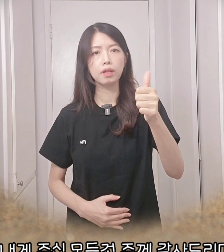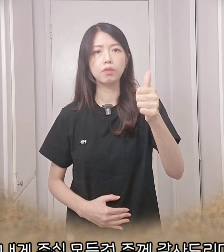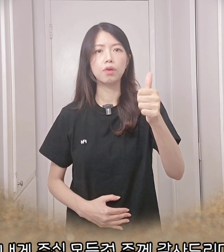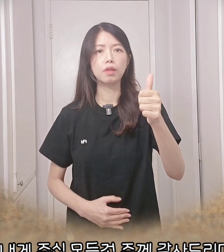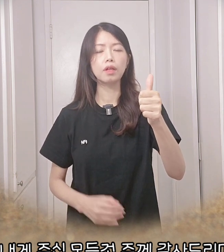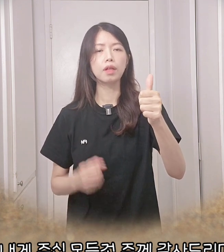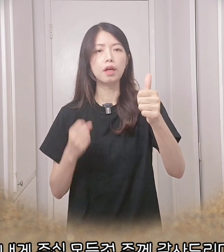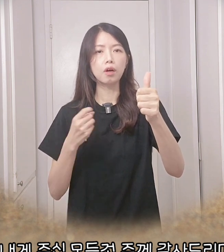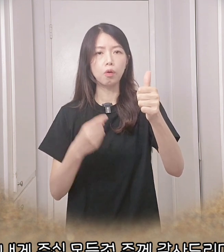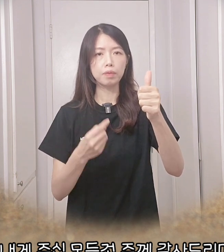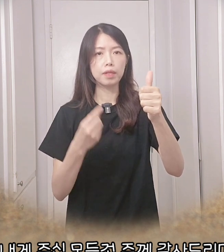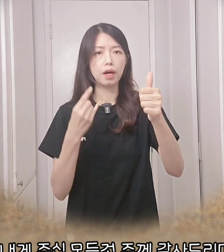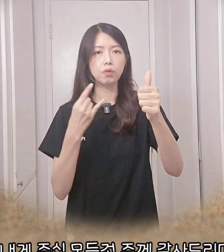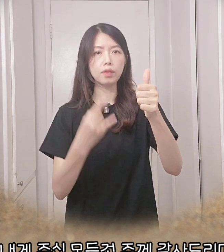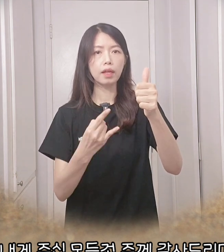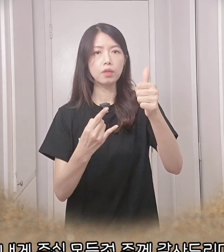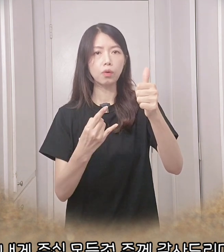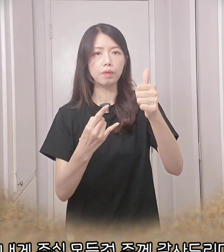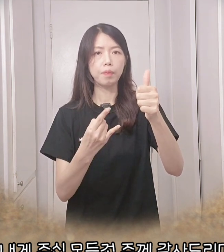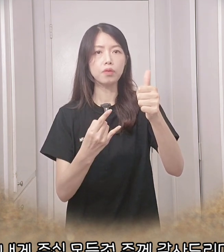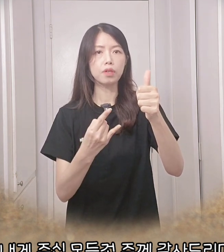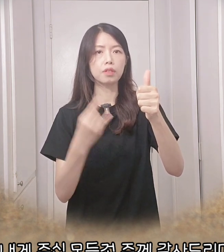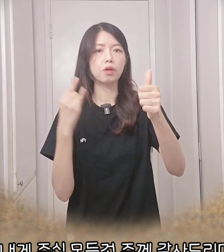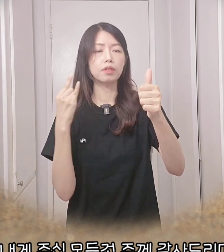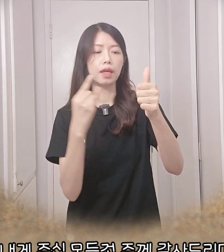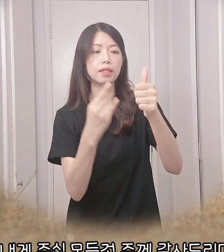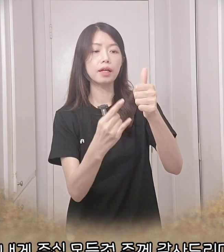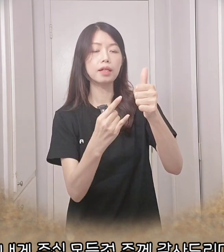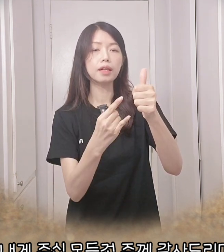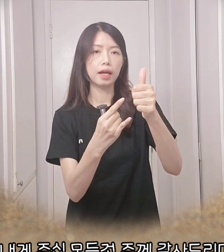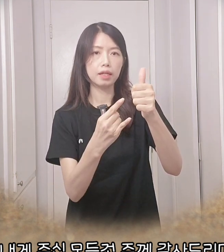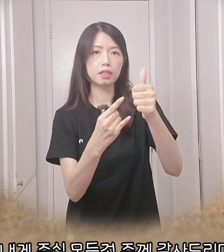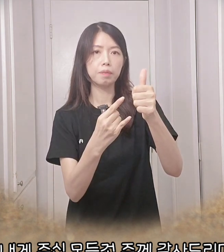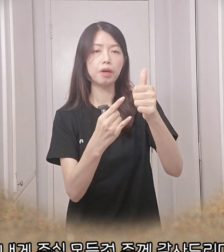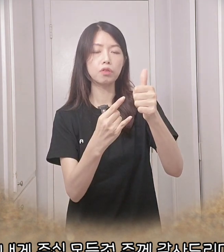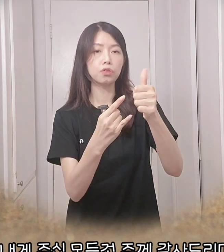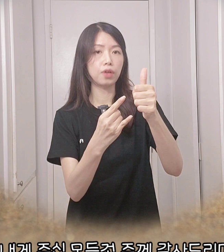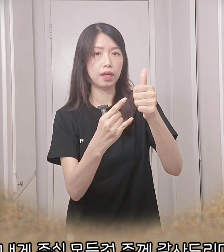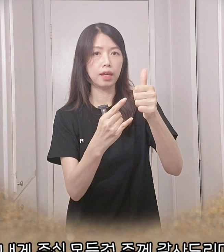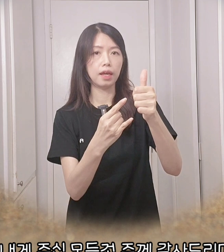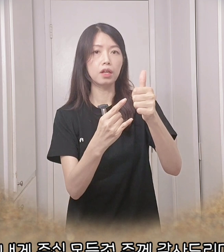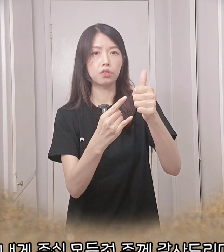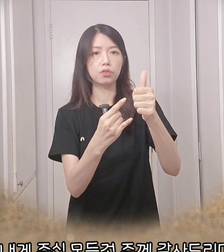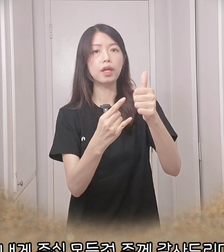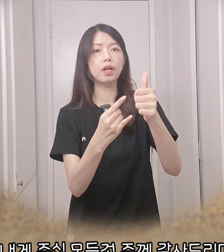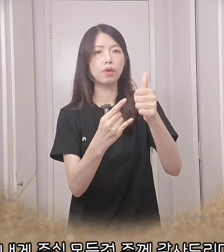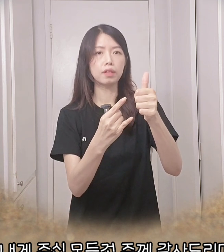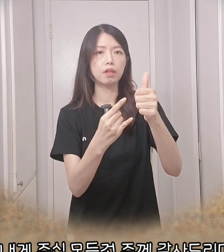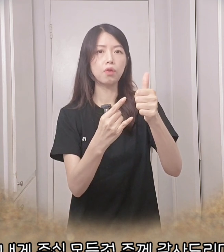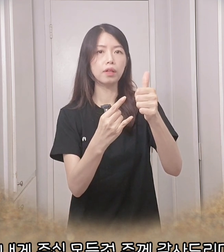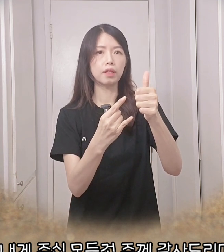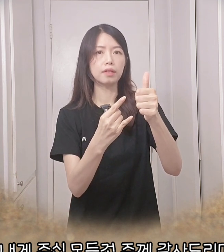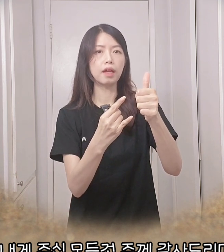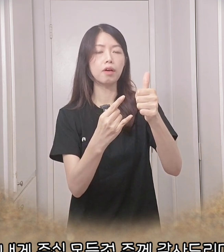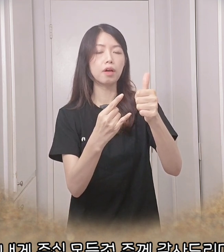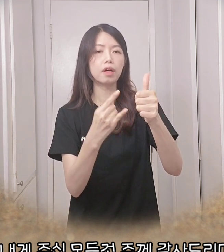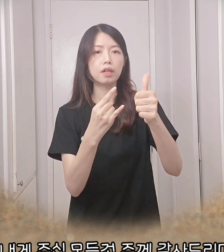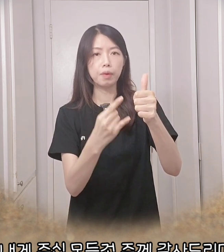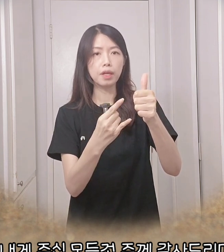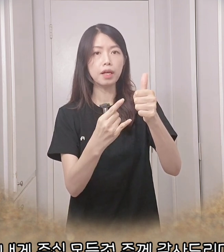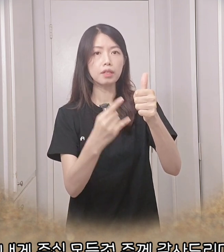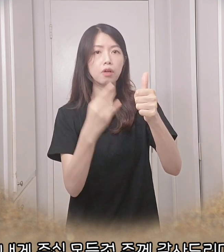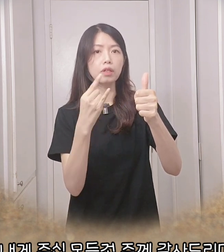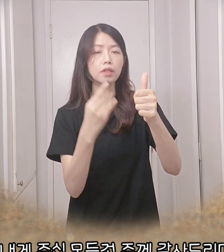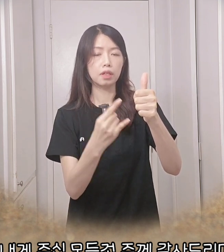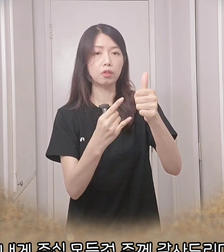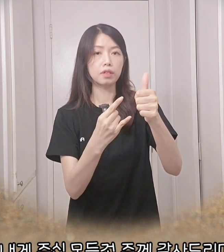누구누구에게라고 하는 뜻의 수어는 검지하고 새끼손가락만 펴주셔서 그 대상을 가리키시면 주에게, 주께라고 하는 뜻의 수어가 되는데요.